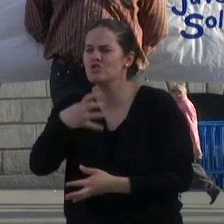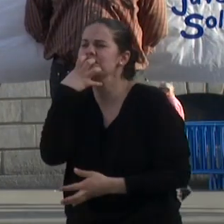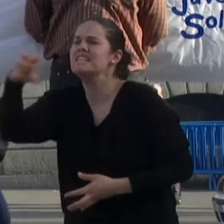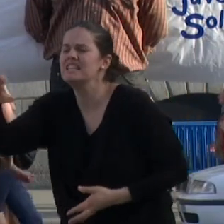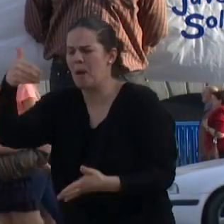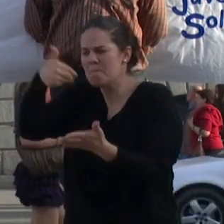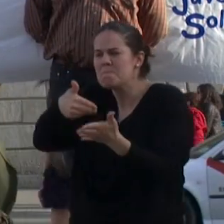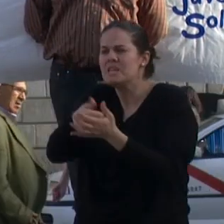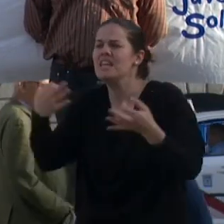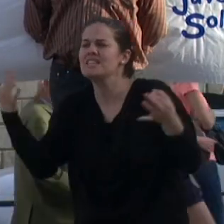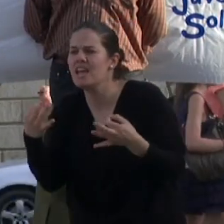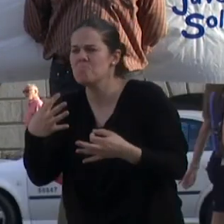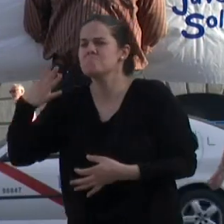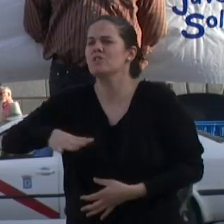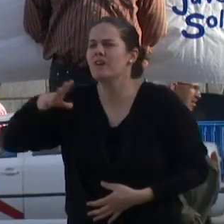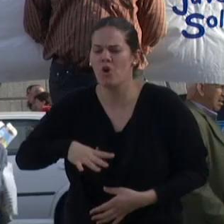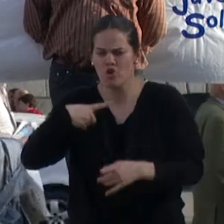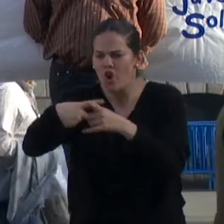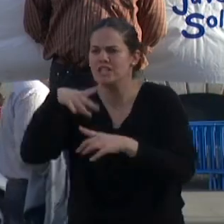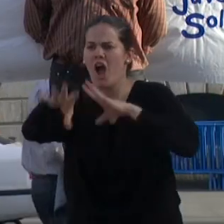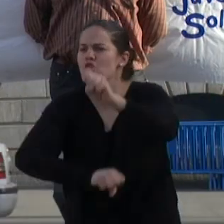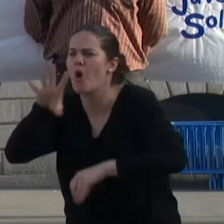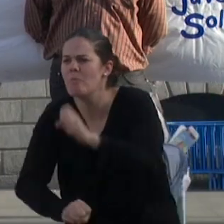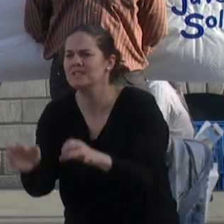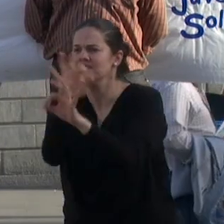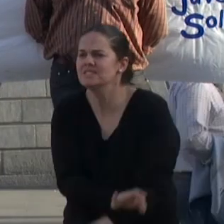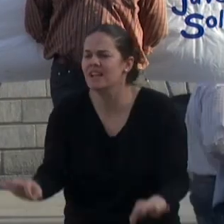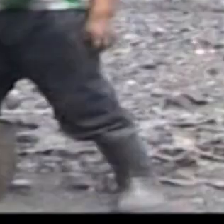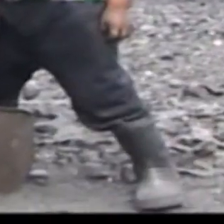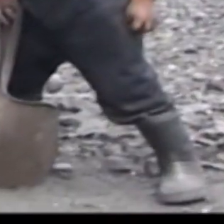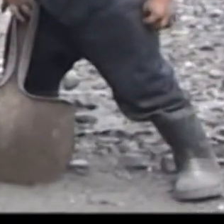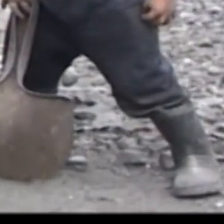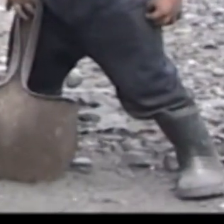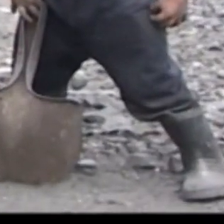gritan: ¡no compréis la sangre de los niños!